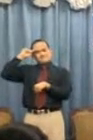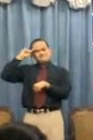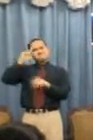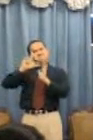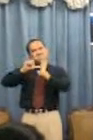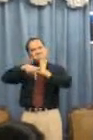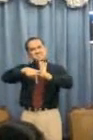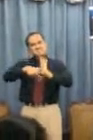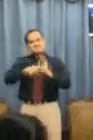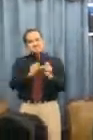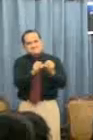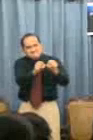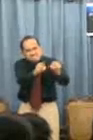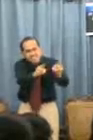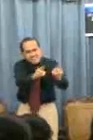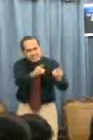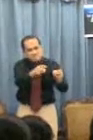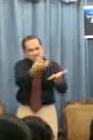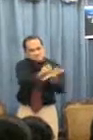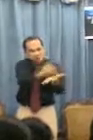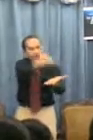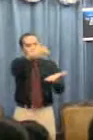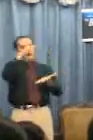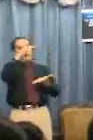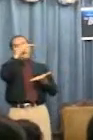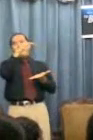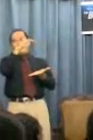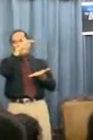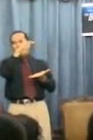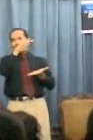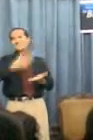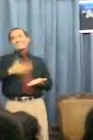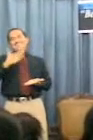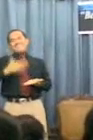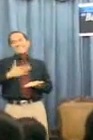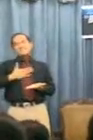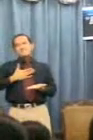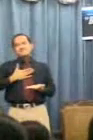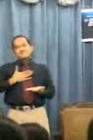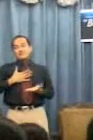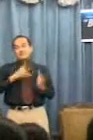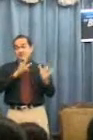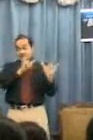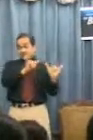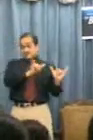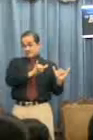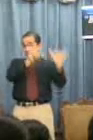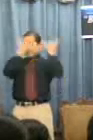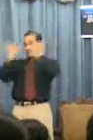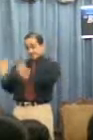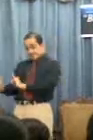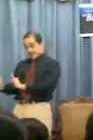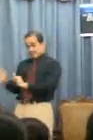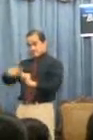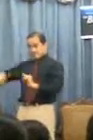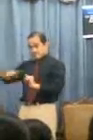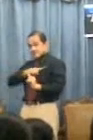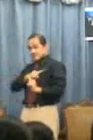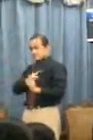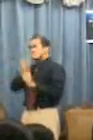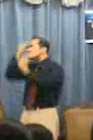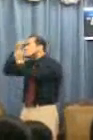pakinabang dito. Hindi ba? So, napagawa natin ang kalooban ni Jehovah, alam natin na napakalaki ng pakinabang natin. Sa ngayon pa